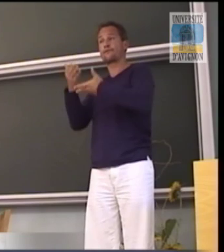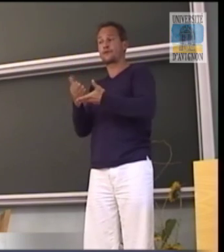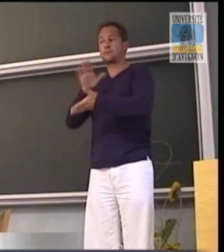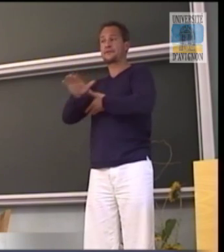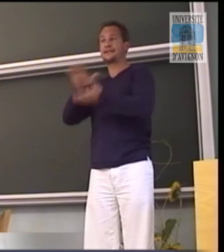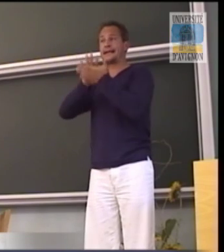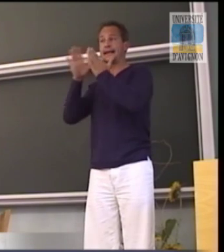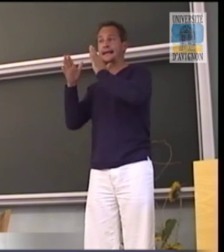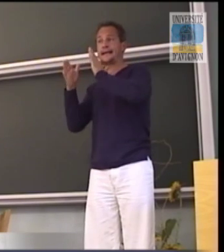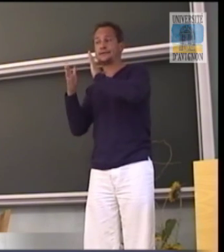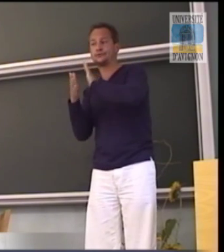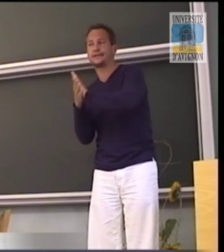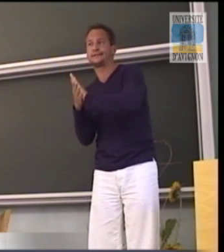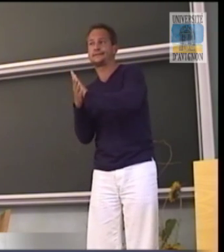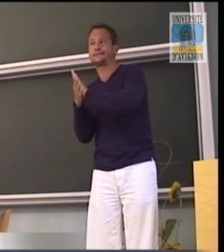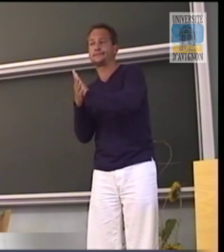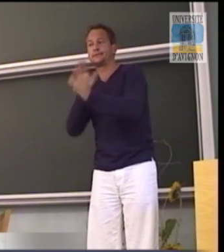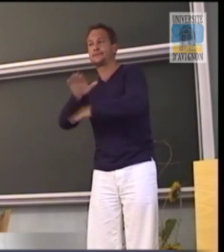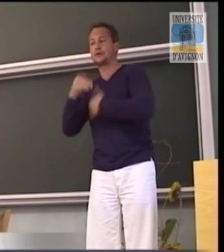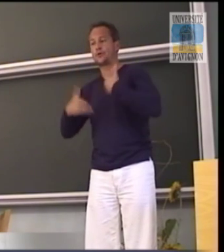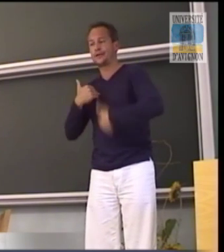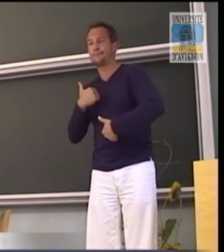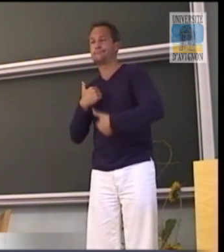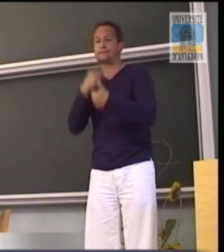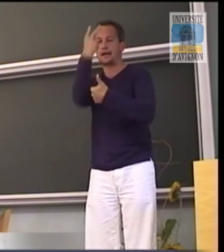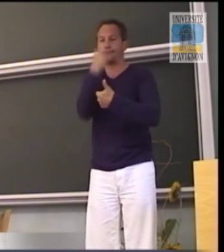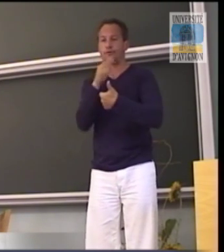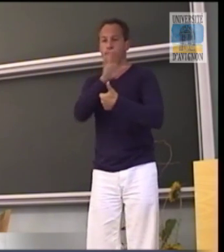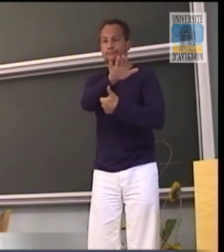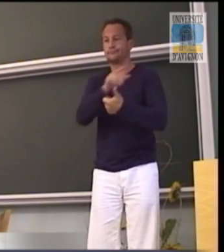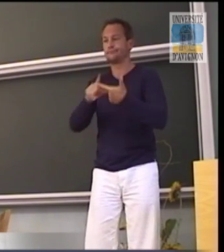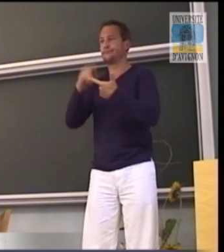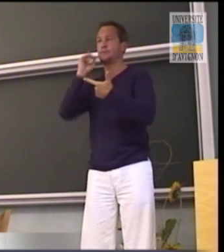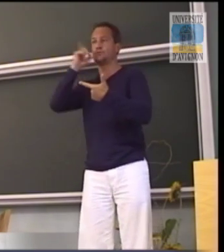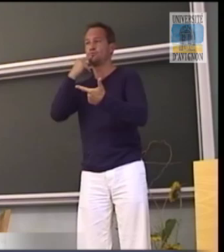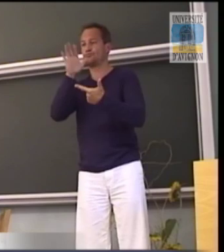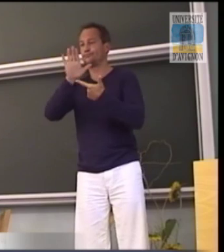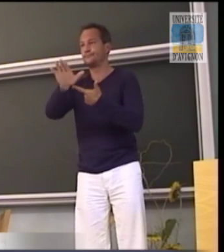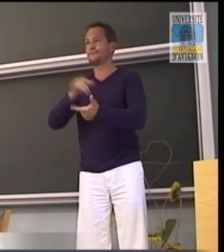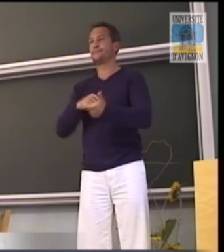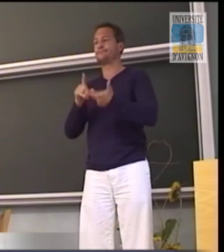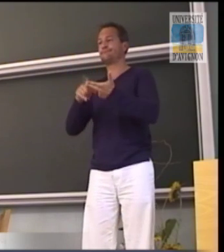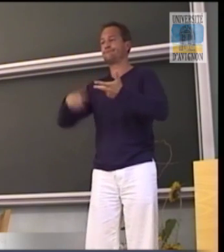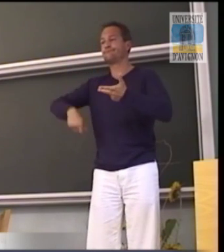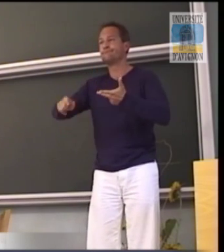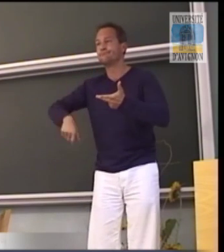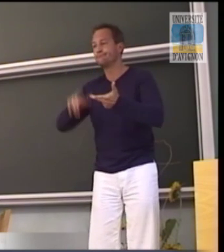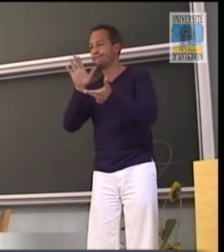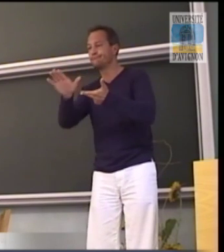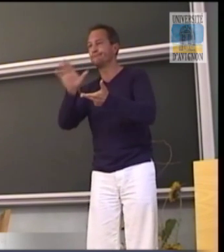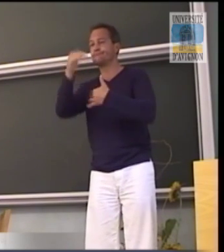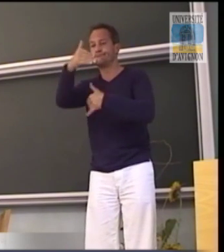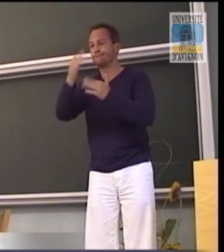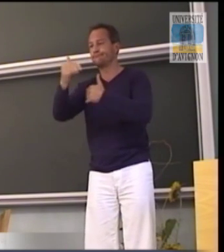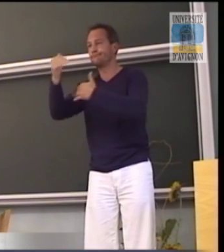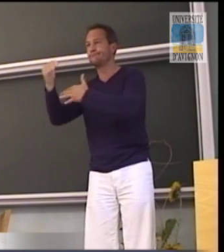associatives, ghettoisantes, les aveugles avec les aveugles, les sourds avec les sourds, et en tout cas pas avec une exigence qui